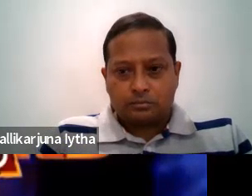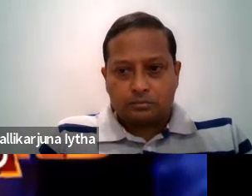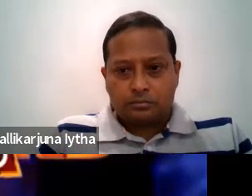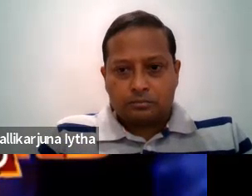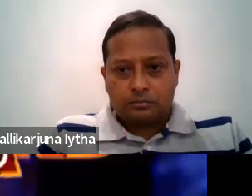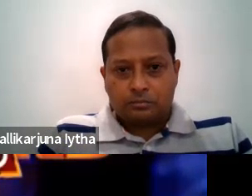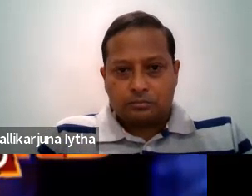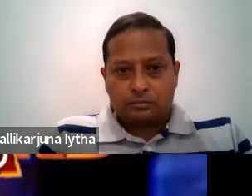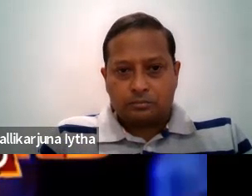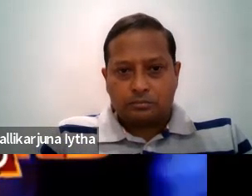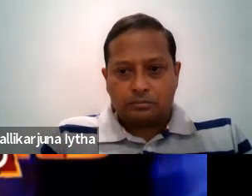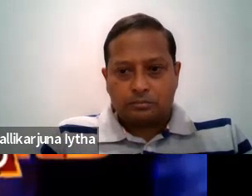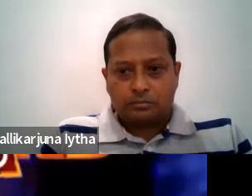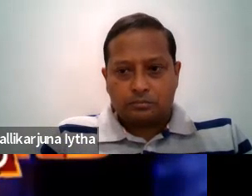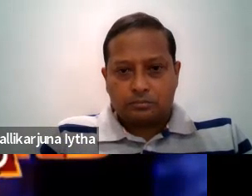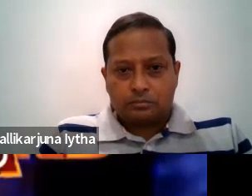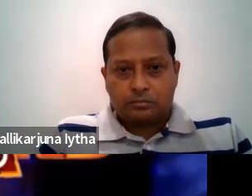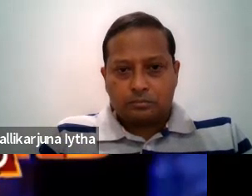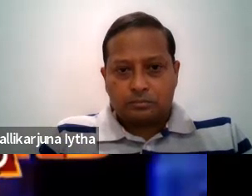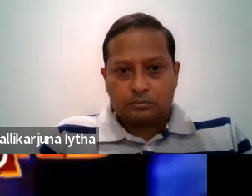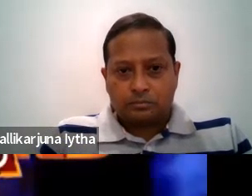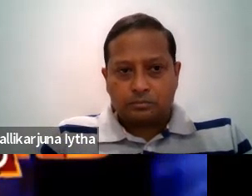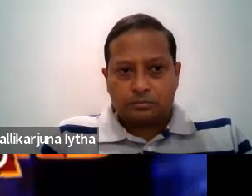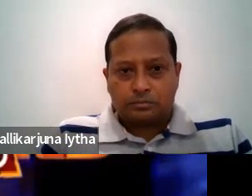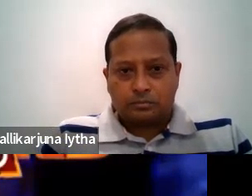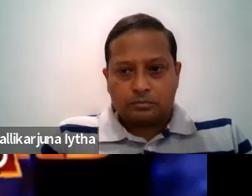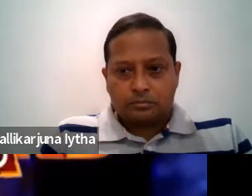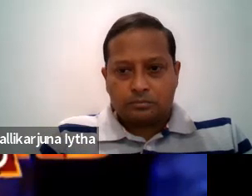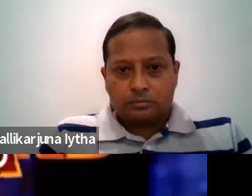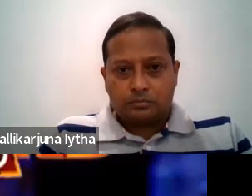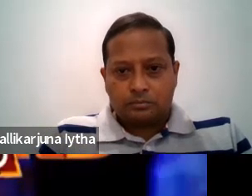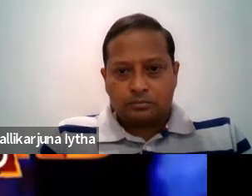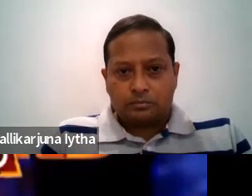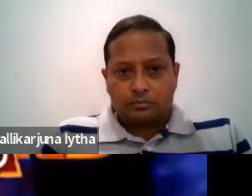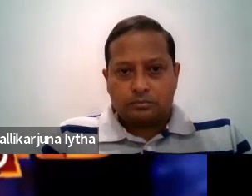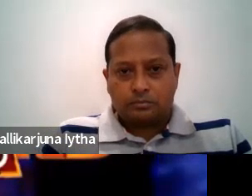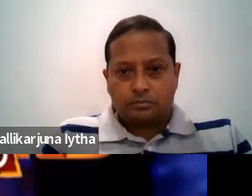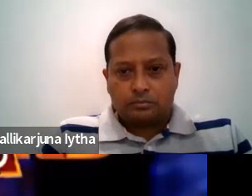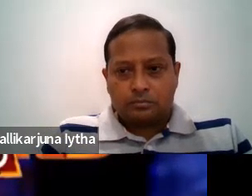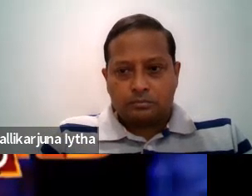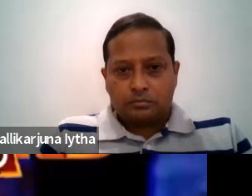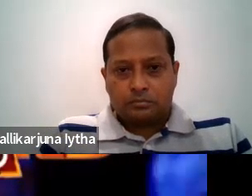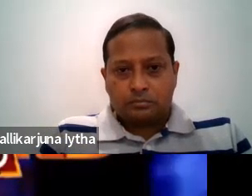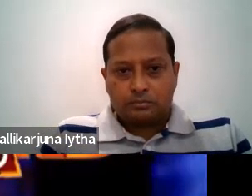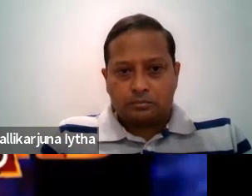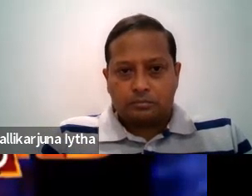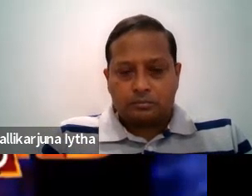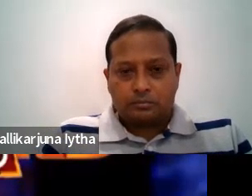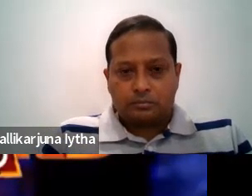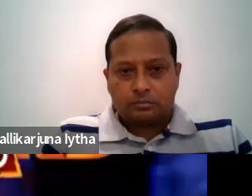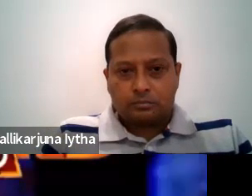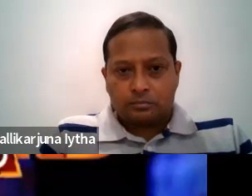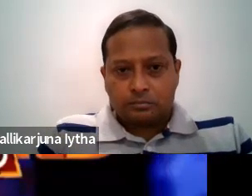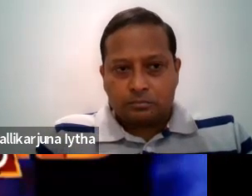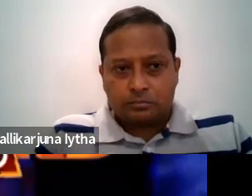आप बेसिक इंडिकेटर्स देखते हैं तो मुझे लगता है कि सरकार का नीति और नियति ठीक है, लेकिन इम्प्लीमेंटेशन में अच्छा खासी चैलेंजेस है।